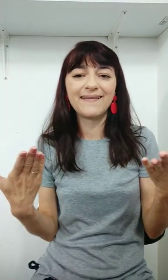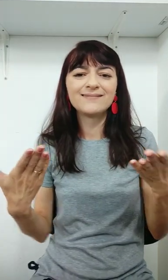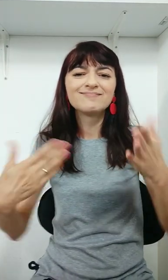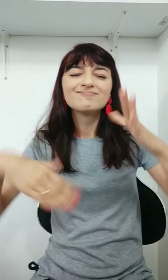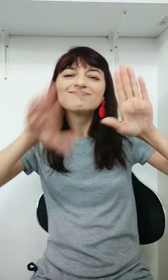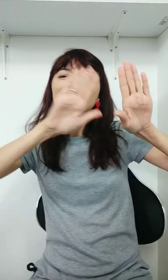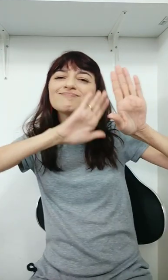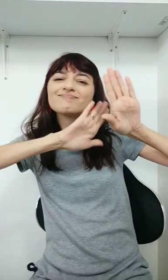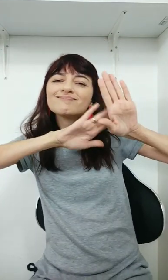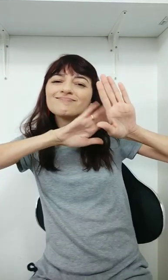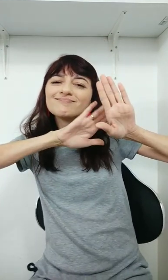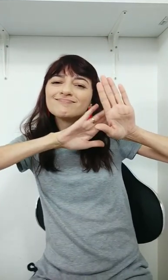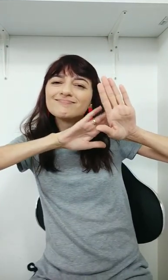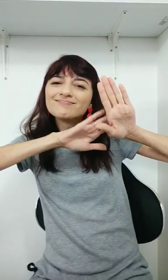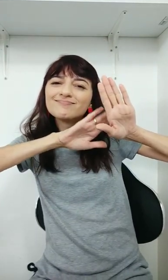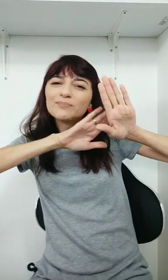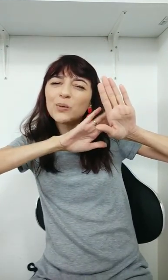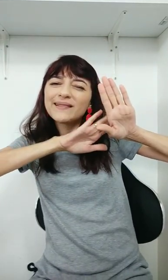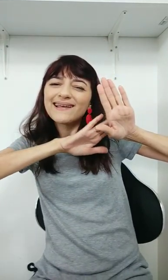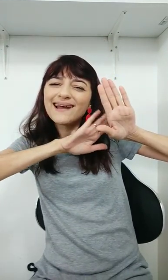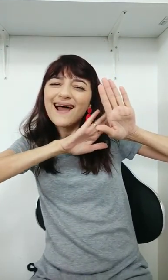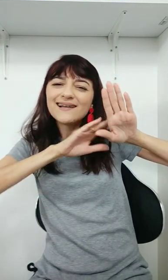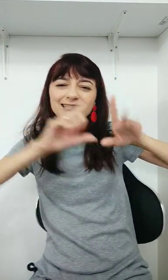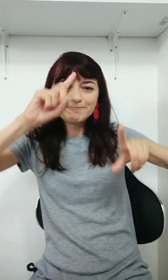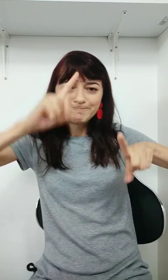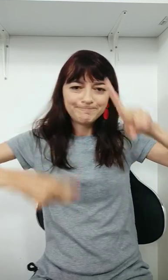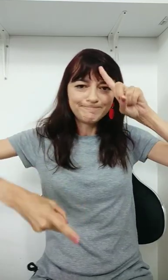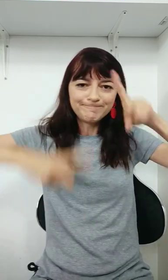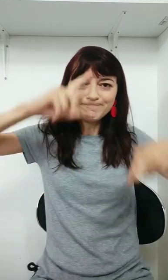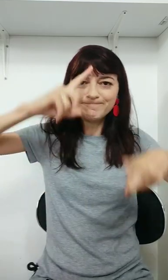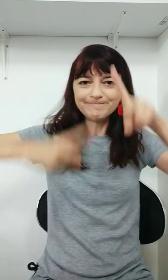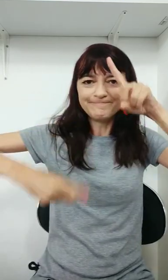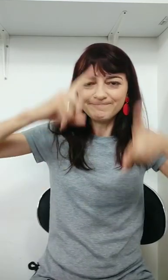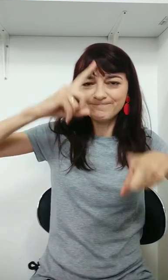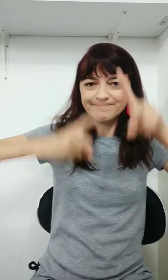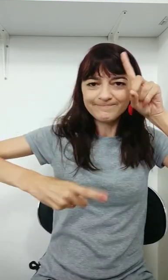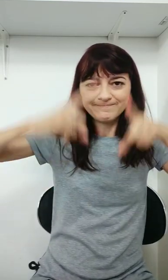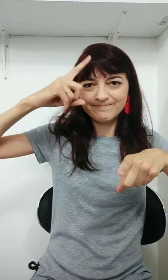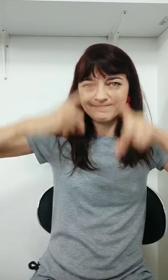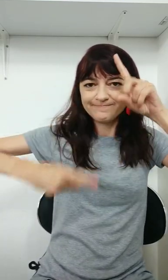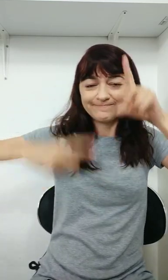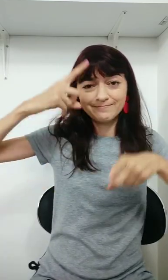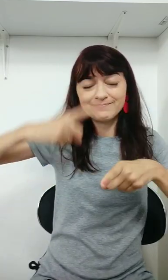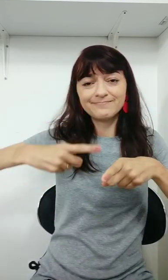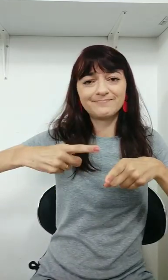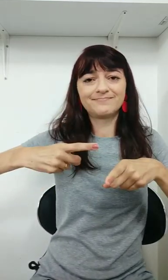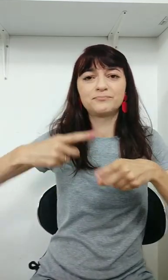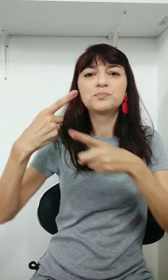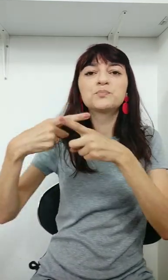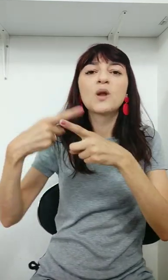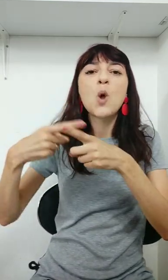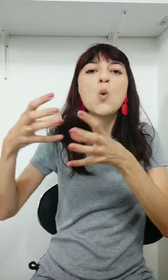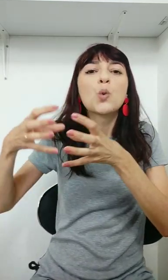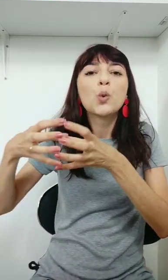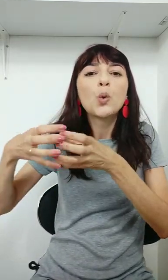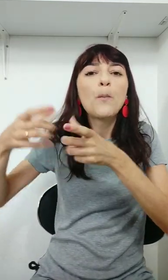nesses ambientes, né? O que será que está por trás desse discurso, né? O que será que está por trás? Será que eles querem